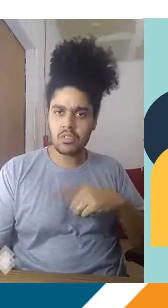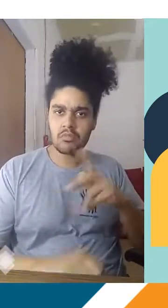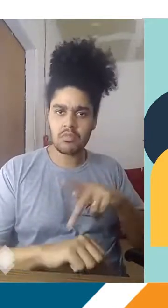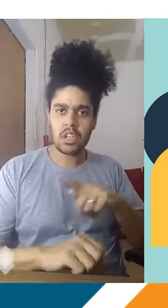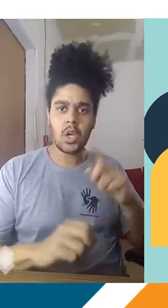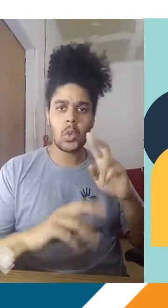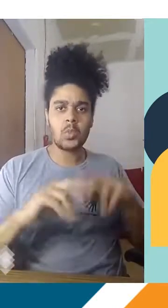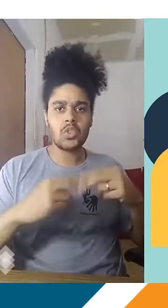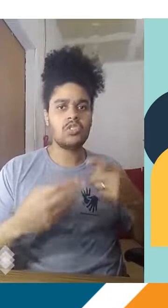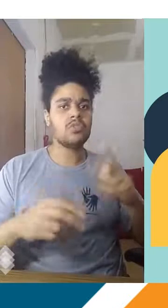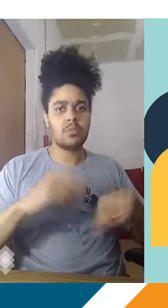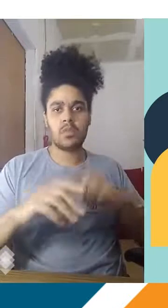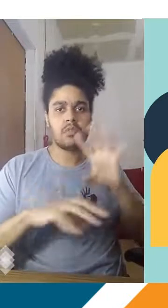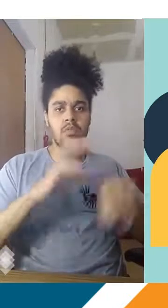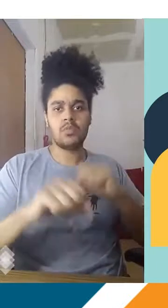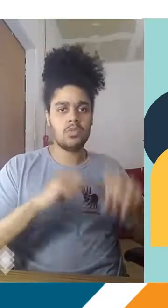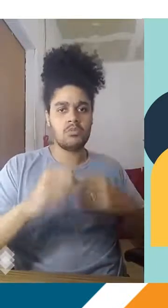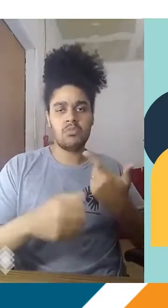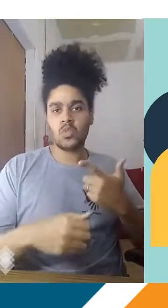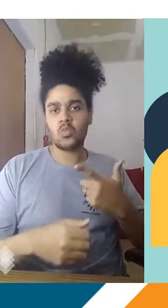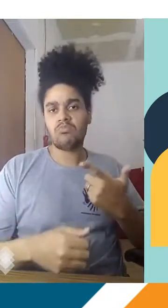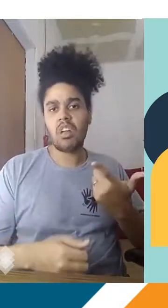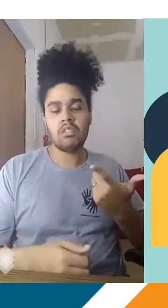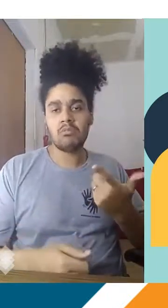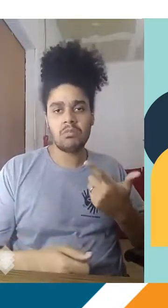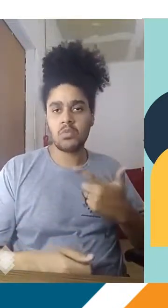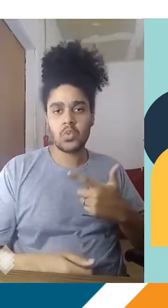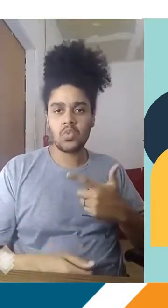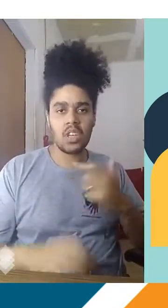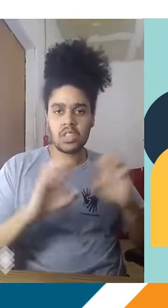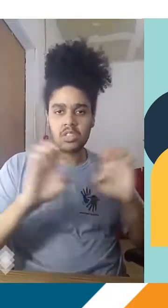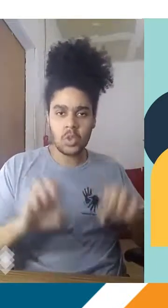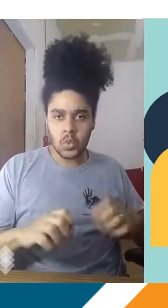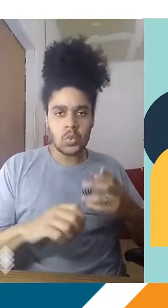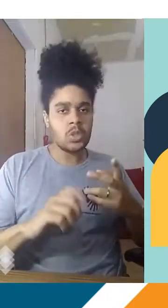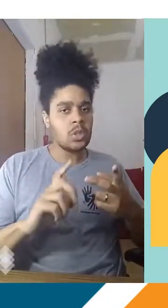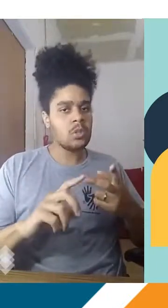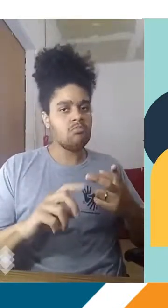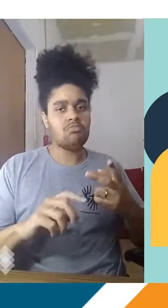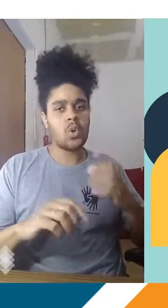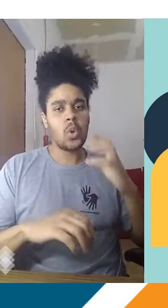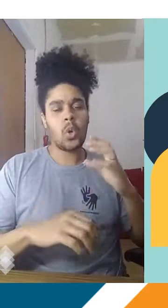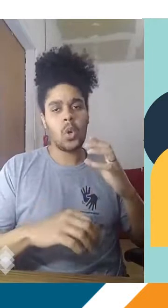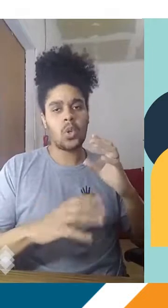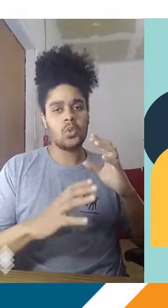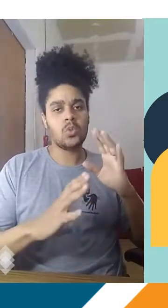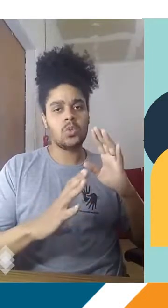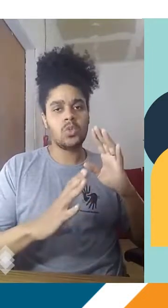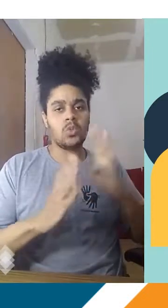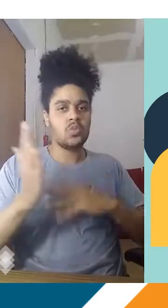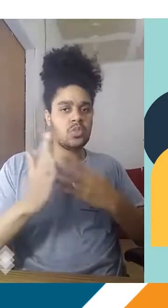atenção no país, ele vai buscar depois uma causa. Quais são as causas? Não tem nenhum tipo de infraestrutura,